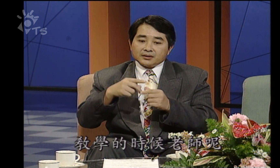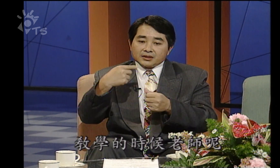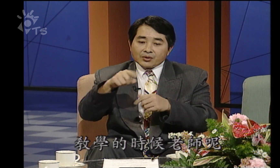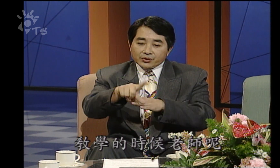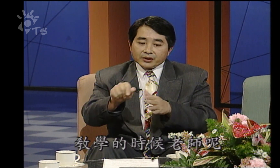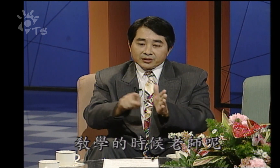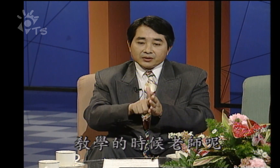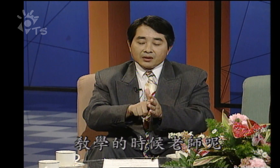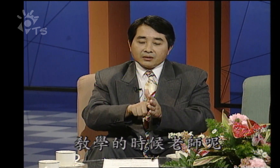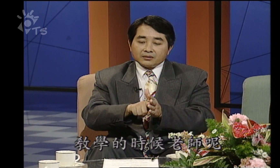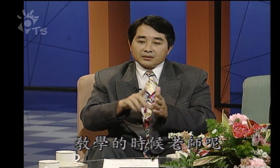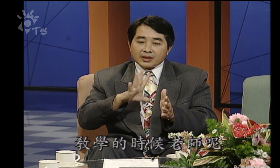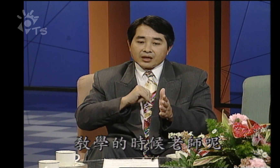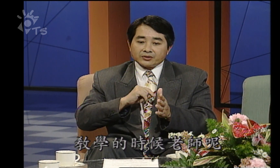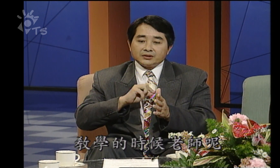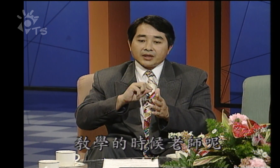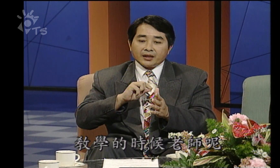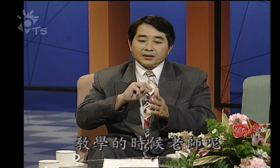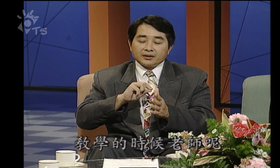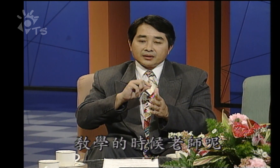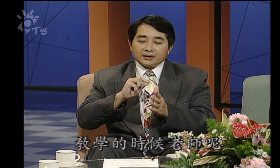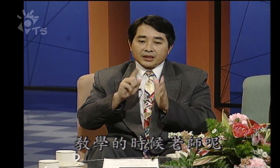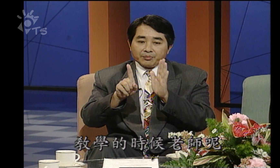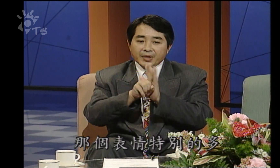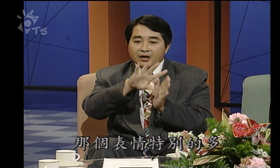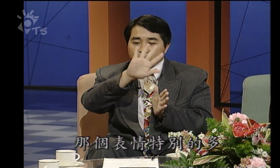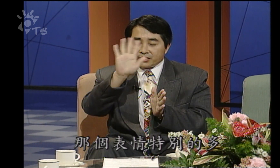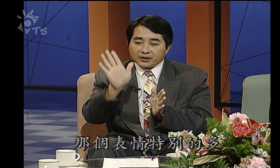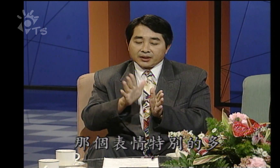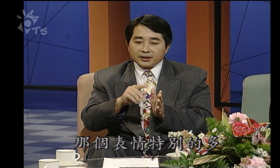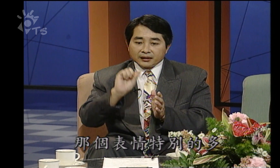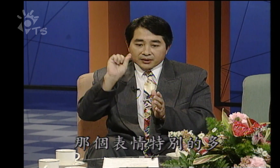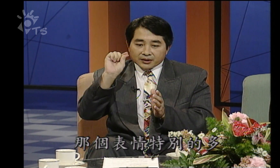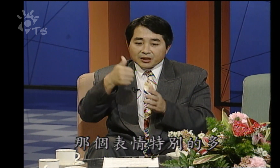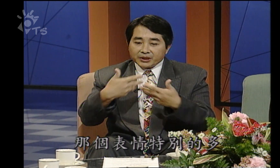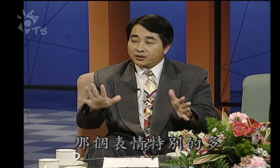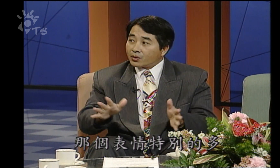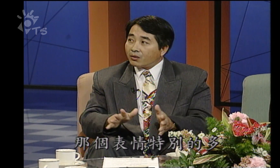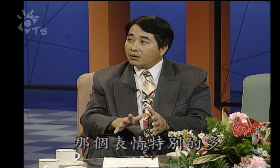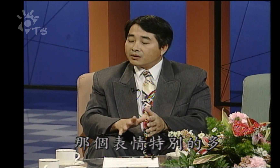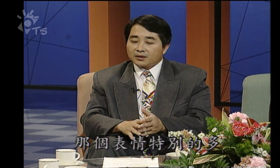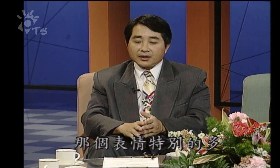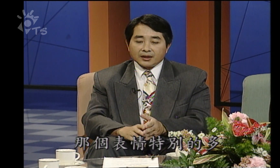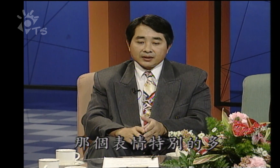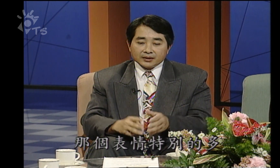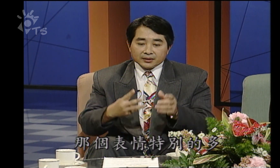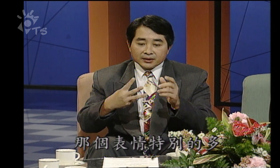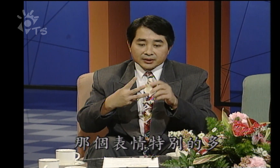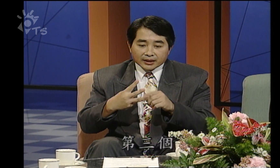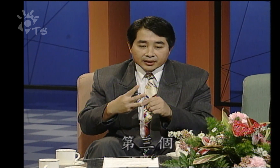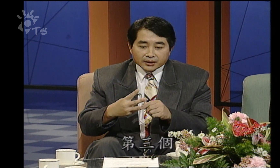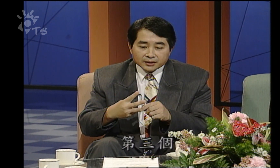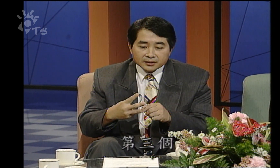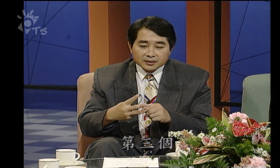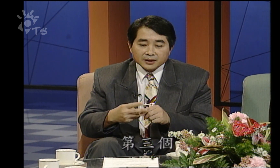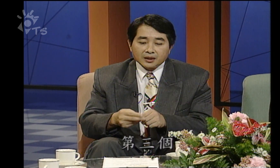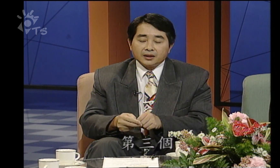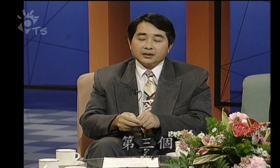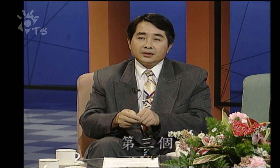教学的时候，老师呢那个表情呢特别的多，啊，第三个就